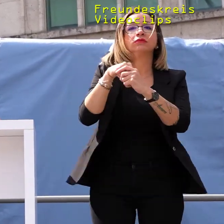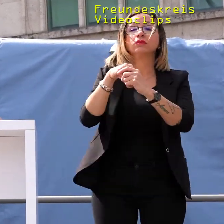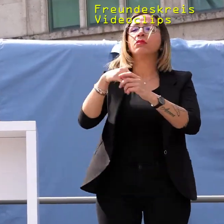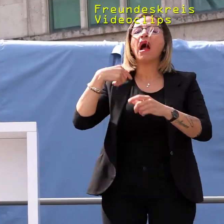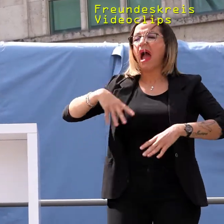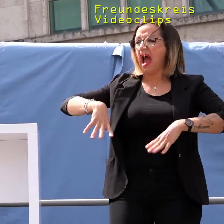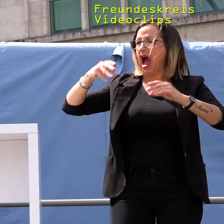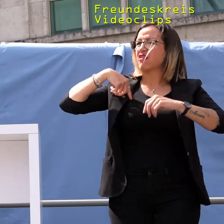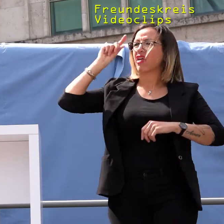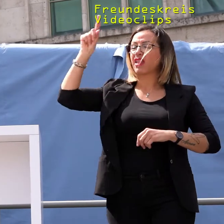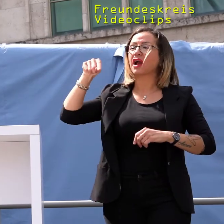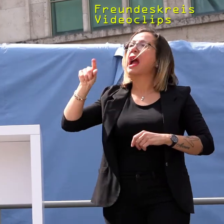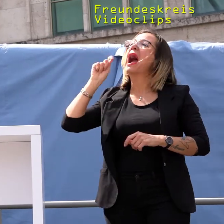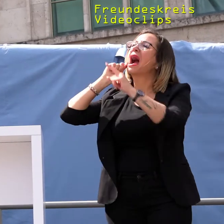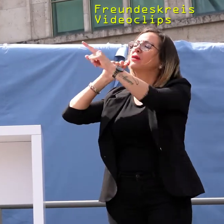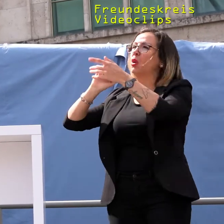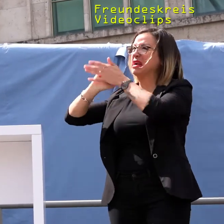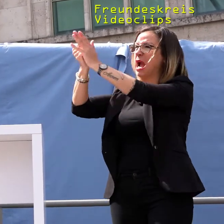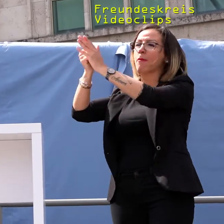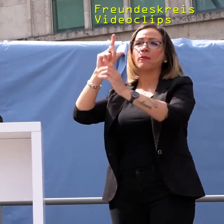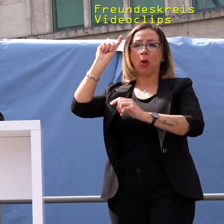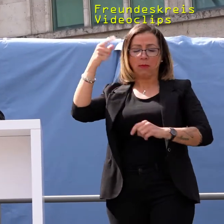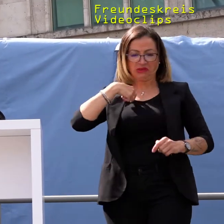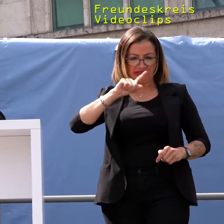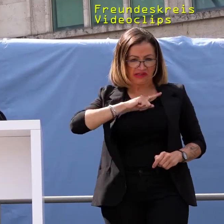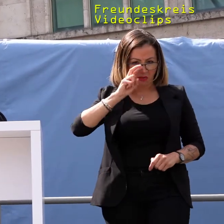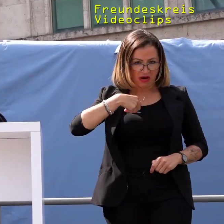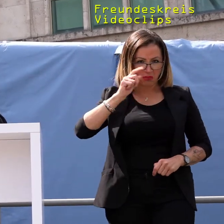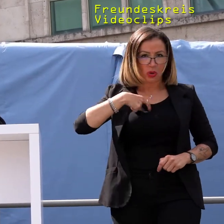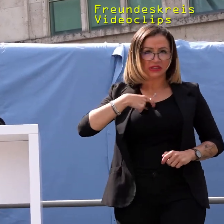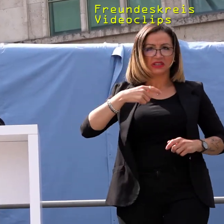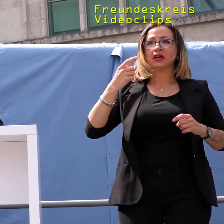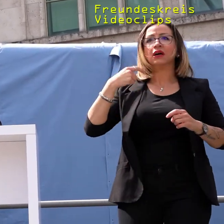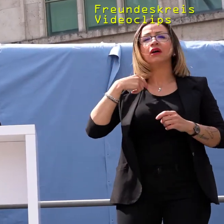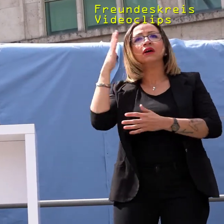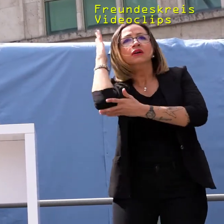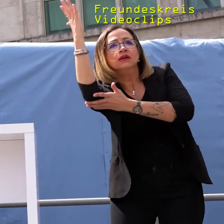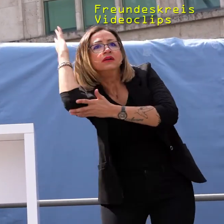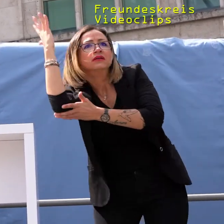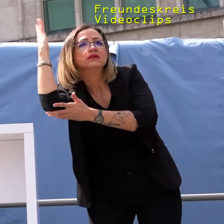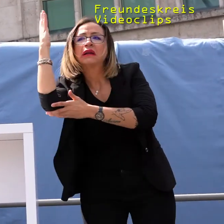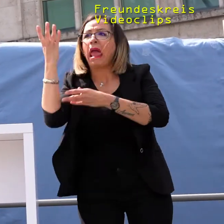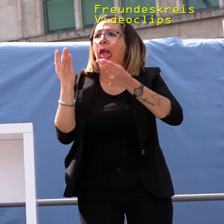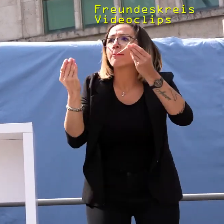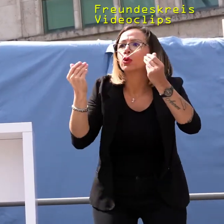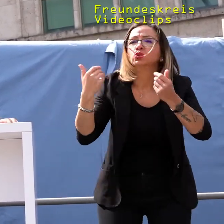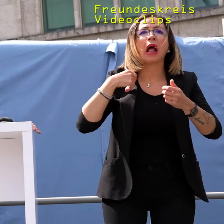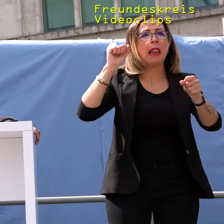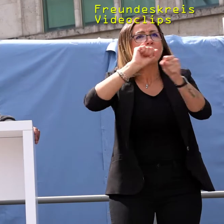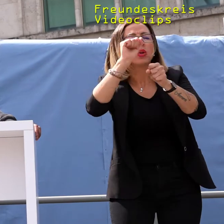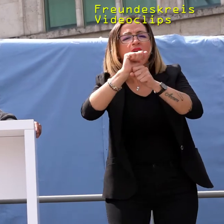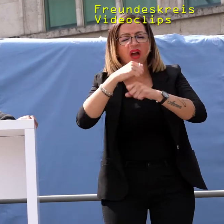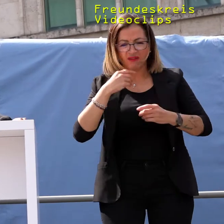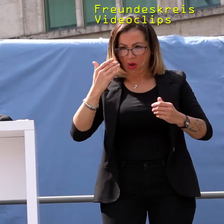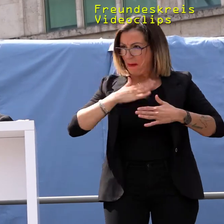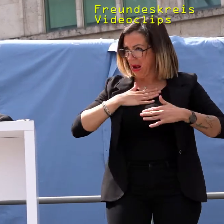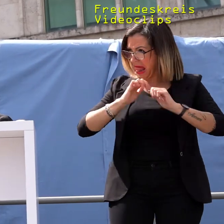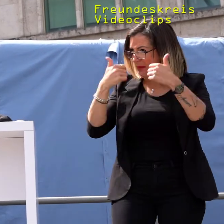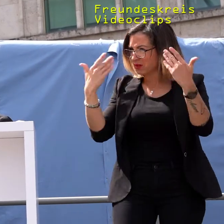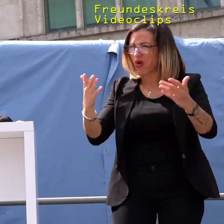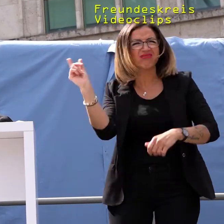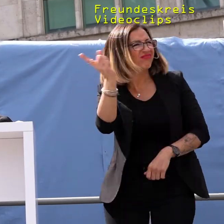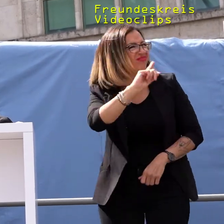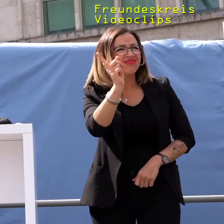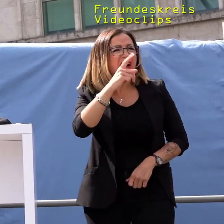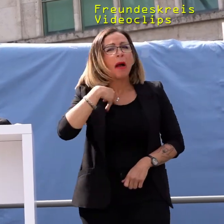gegen Rassismus von mir verlangt, dass ich Proteste und emotionale Reden zum Hauptinhalt meines Lebens mache. Doch habe ich schnell gemerkt, dass das einfach nicht ich